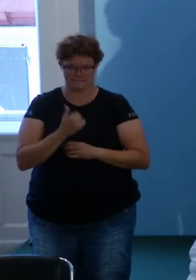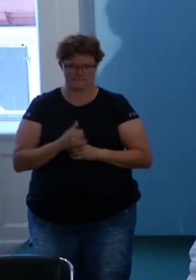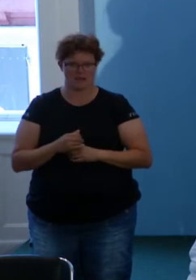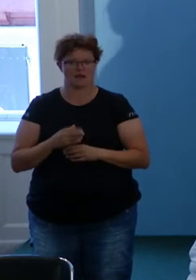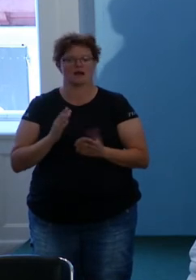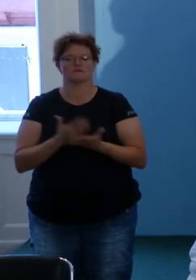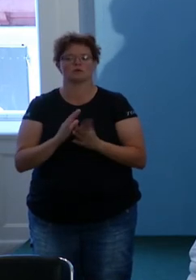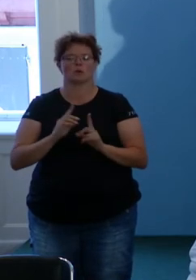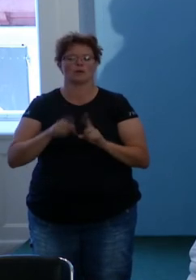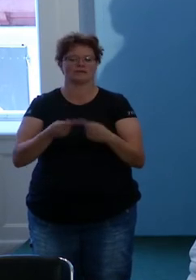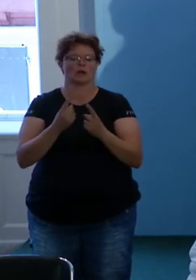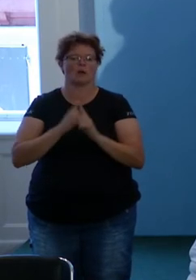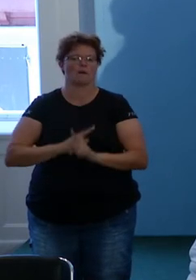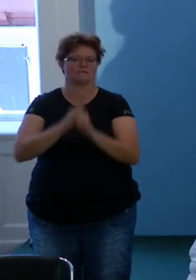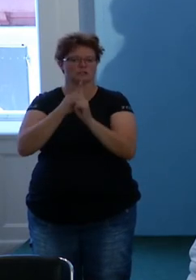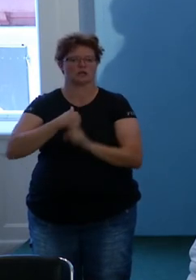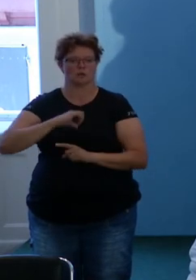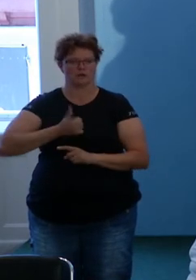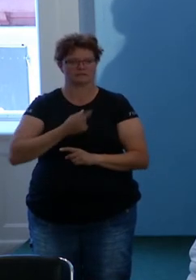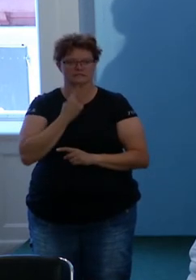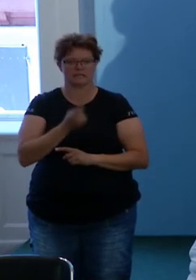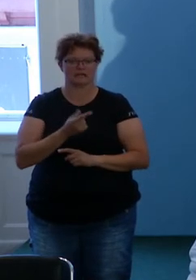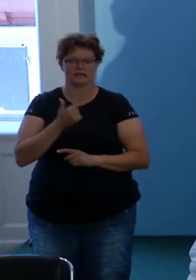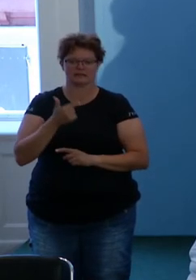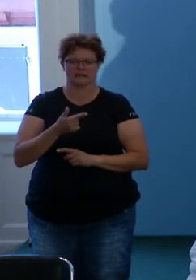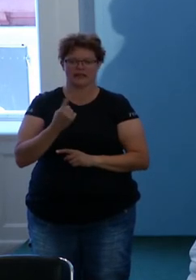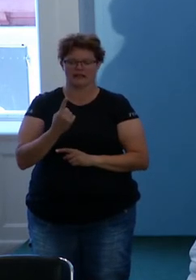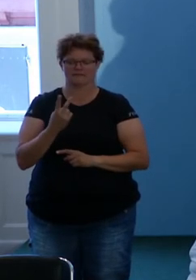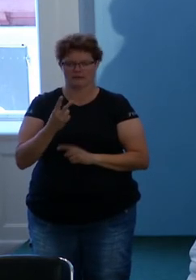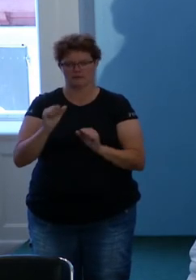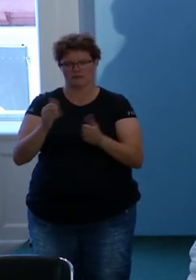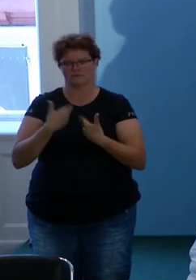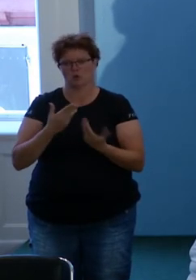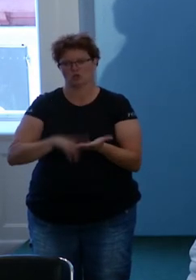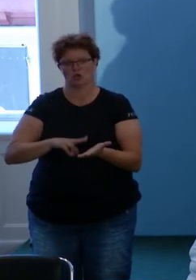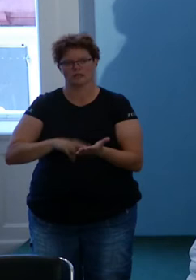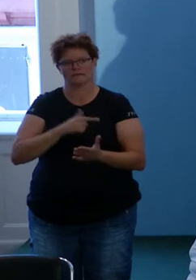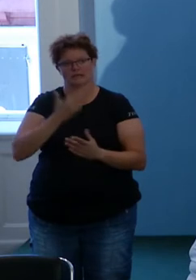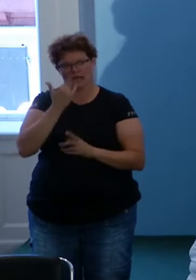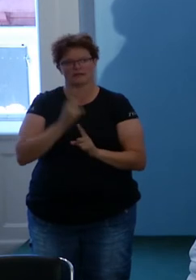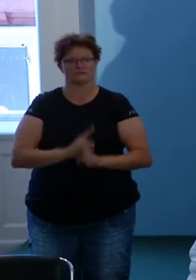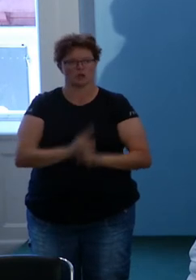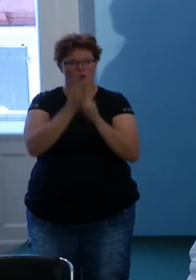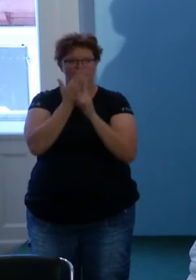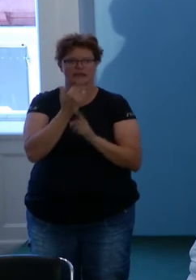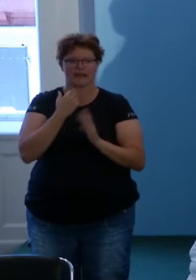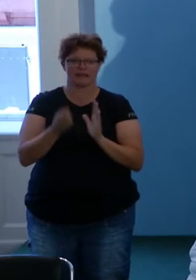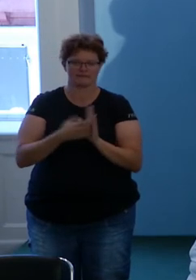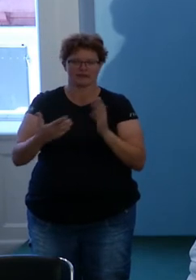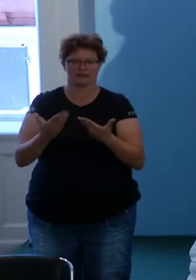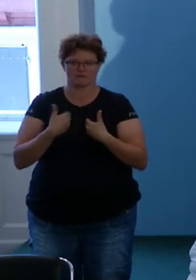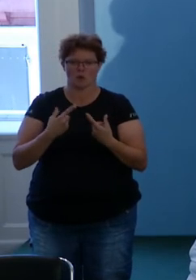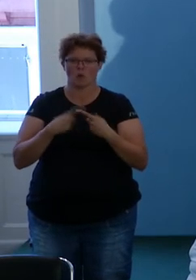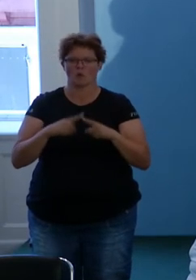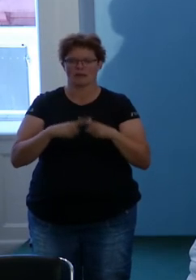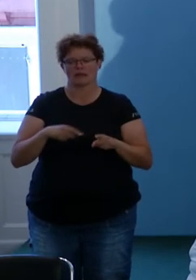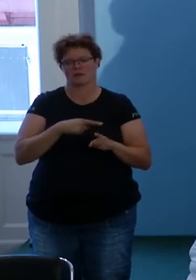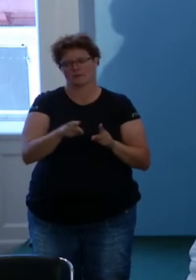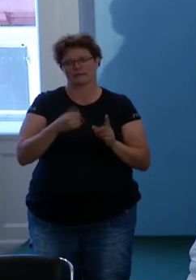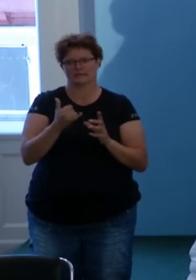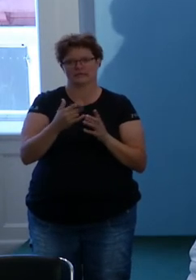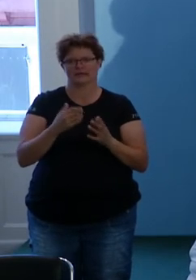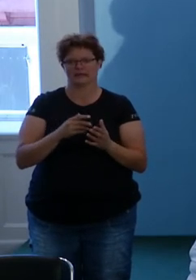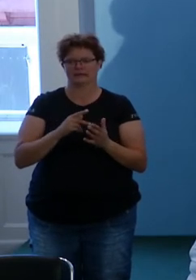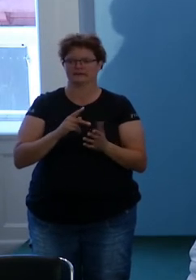att utveckla uppföljningen. Och för egen del ska jag säga att TLV måste få tillgång till data så att vi verkligen kan följa upp vilka effekter får de här läkemedel i klinisk vardag. Och